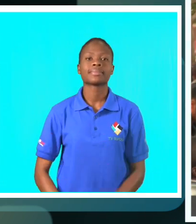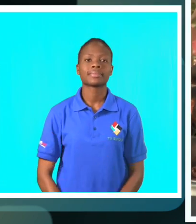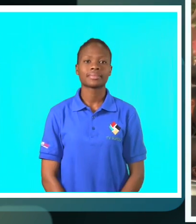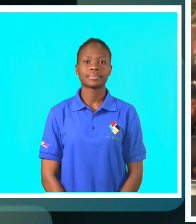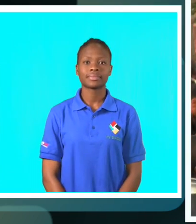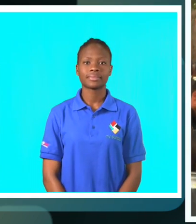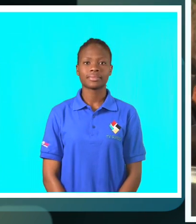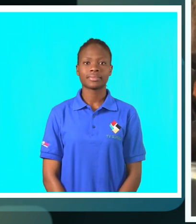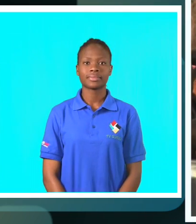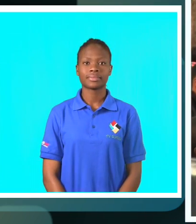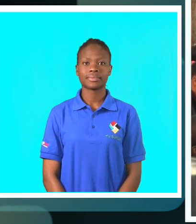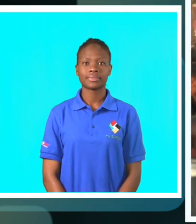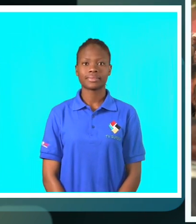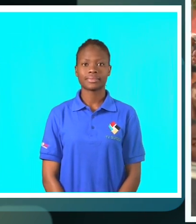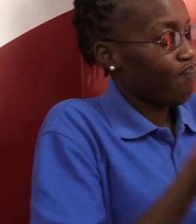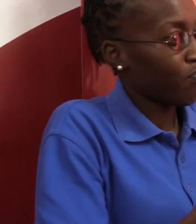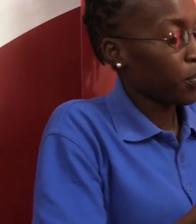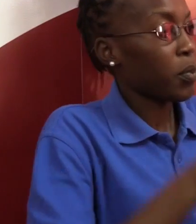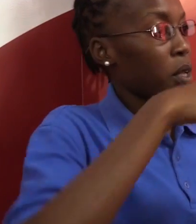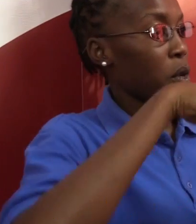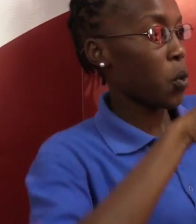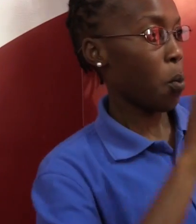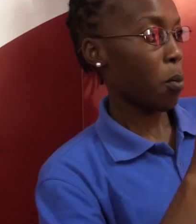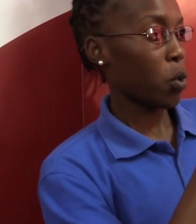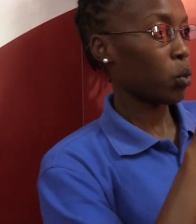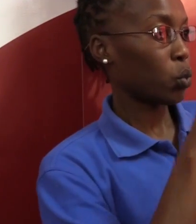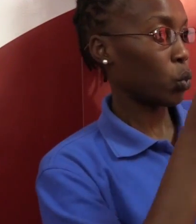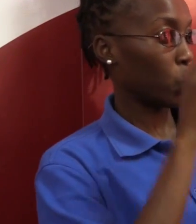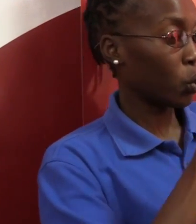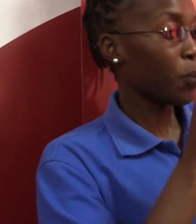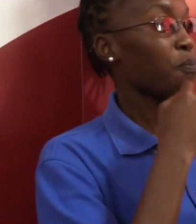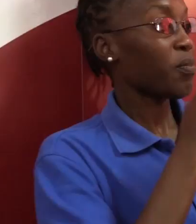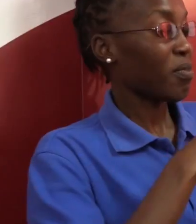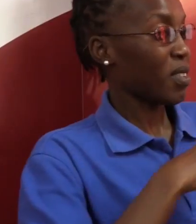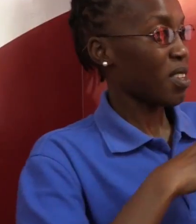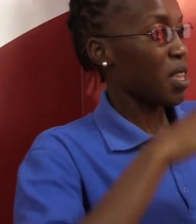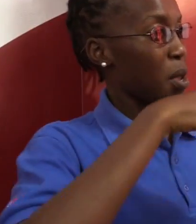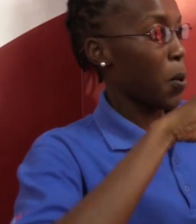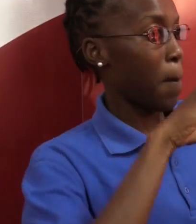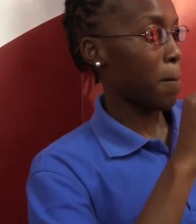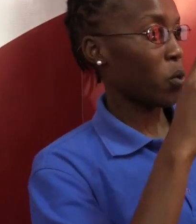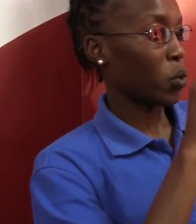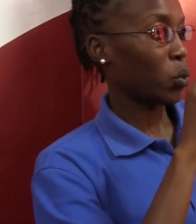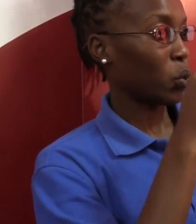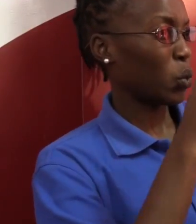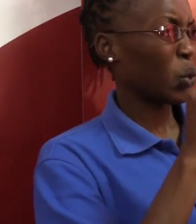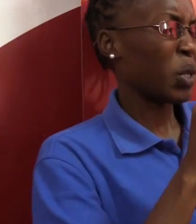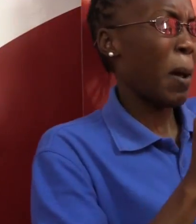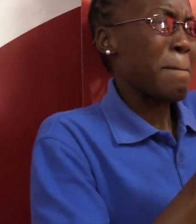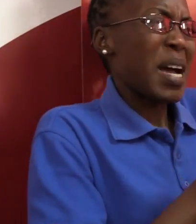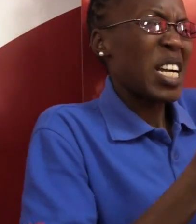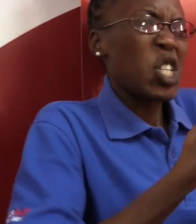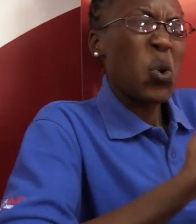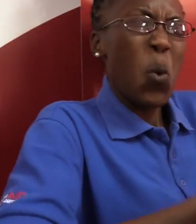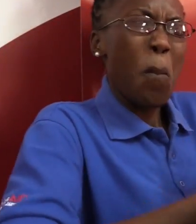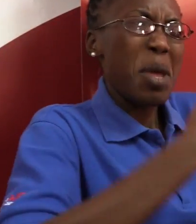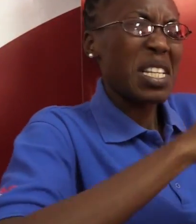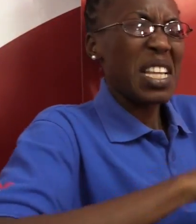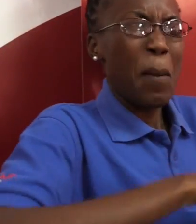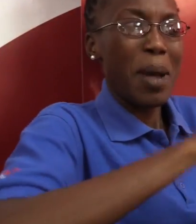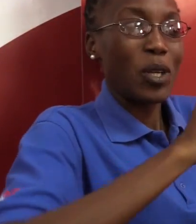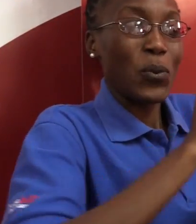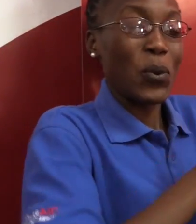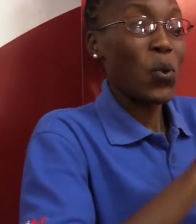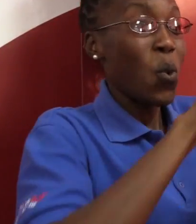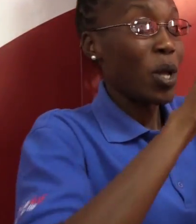para fazer chegar a informação a mais pessoas. É um produto que ainda não é muito comercializado em Moçambique, a questão